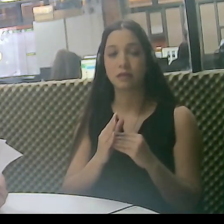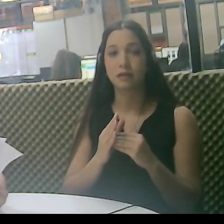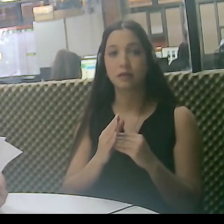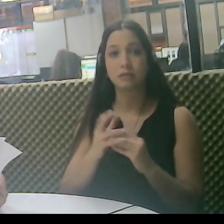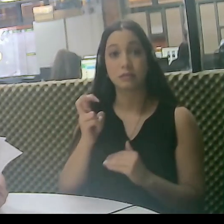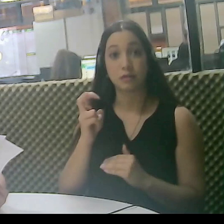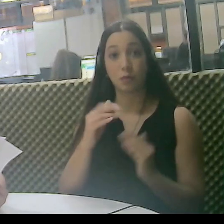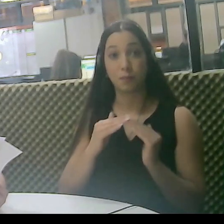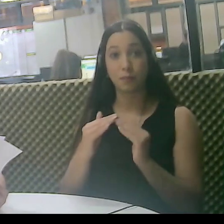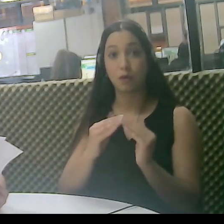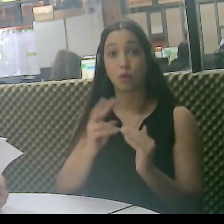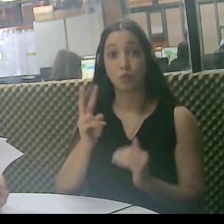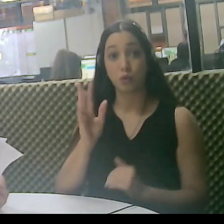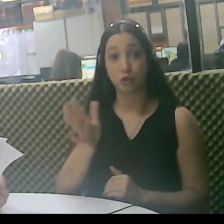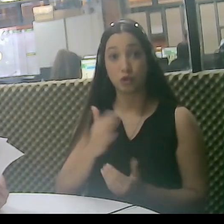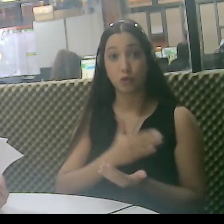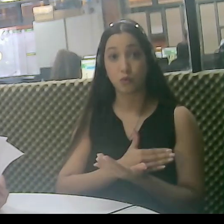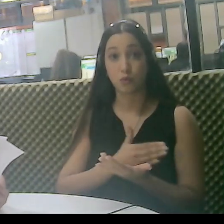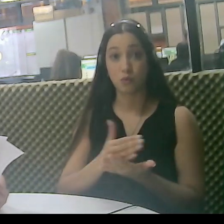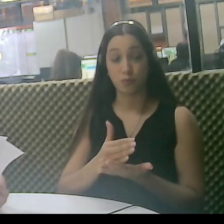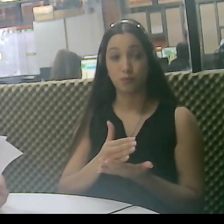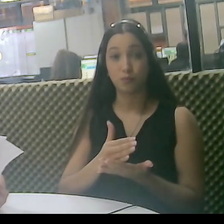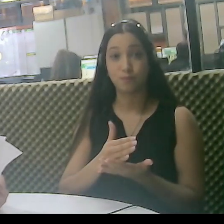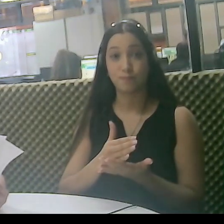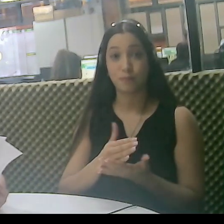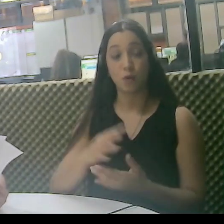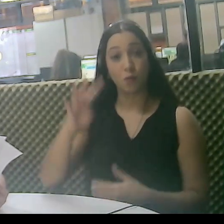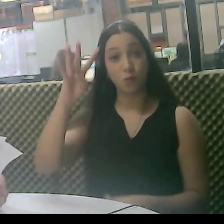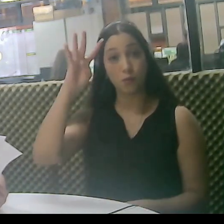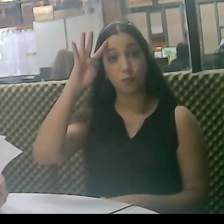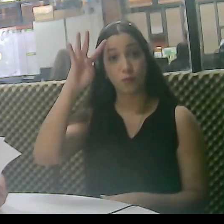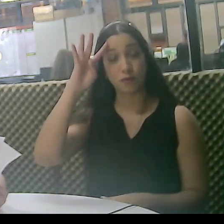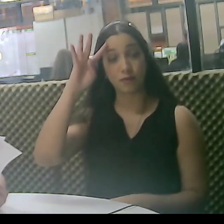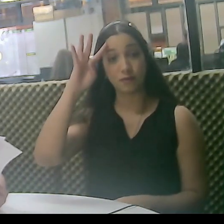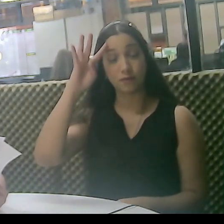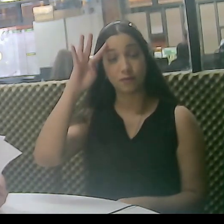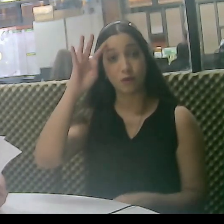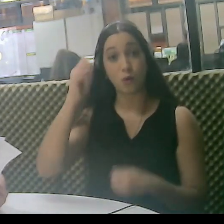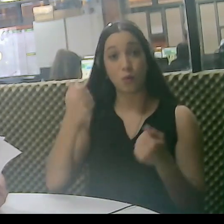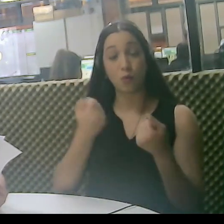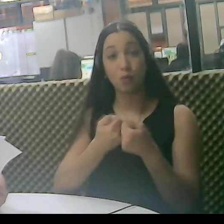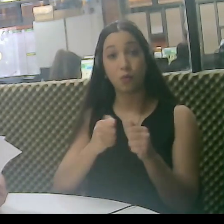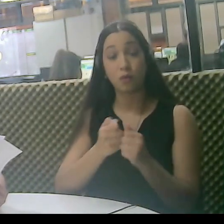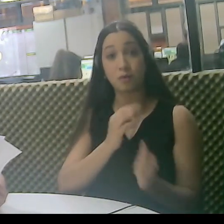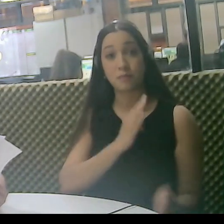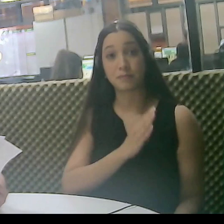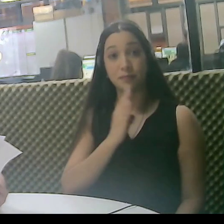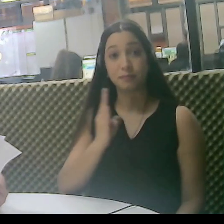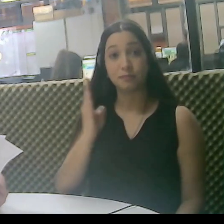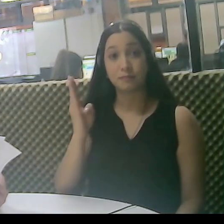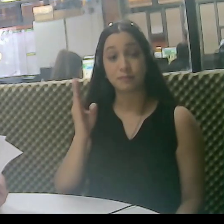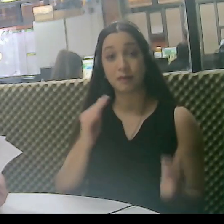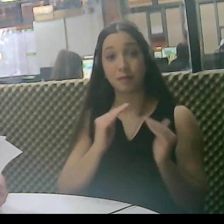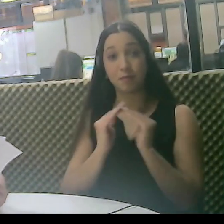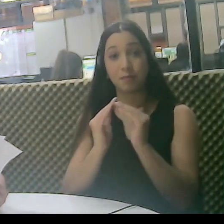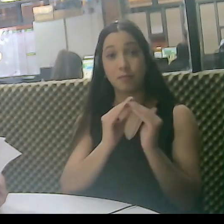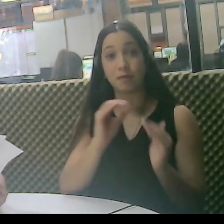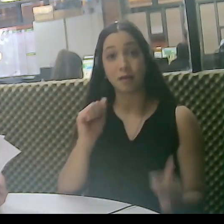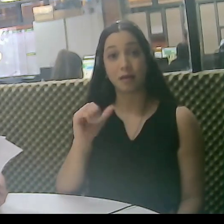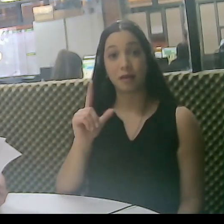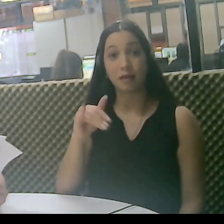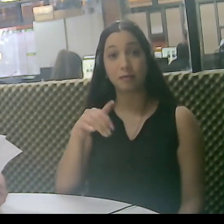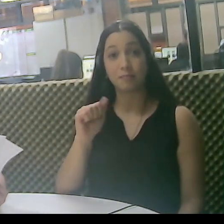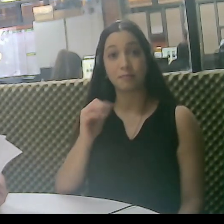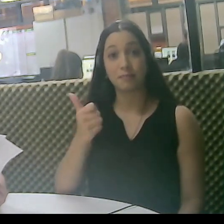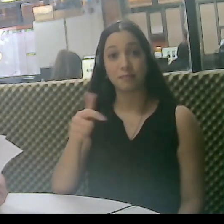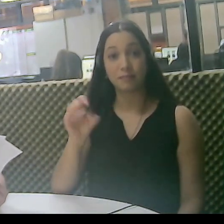5 bairros, foram 2 já desde o começo da semana. Quarta-feira agora, o ônibus biblioteca estará no bairro Aclimação.